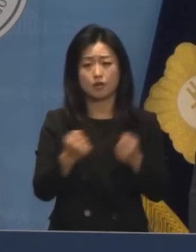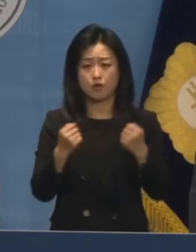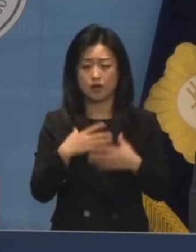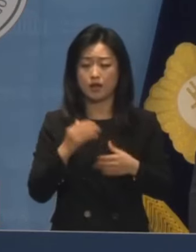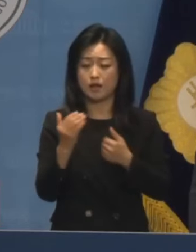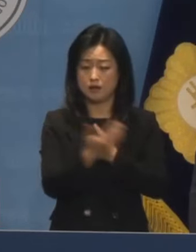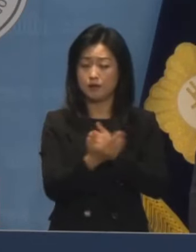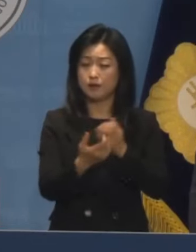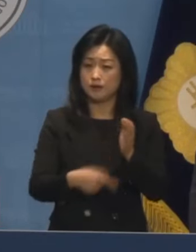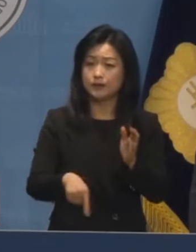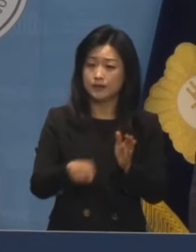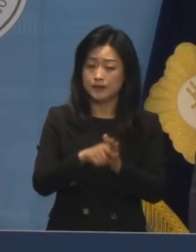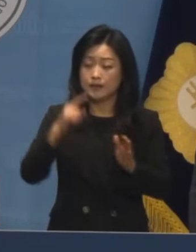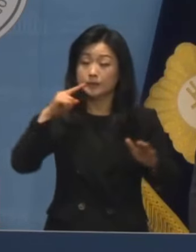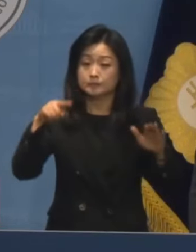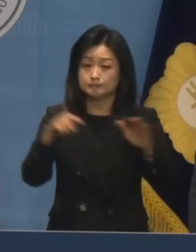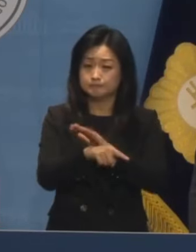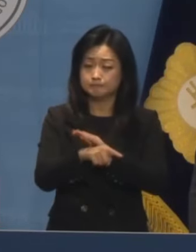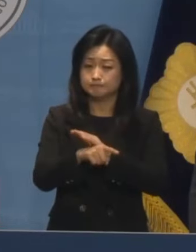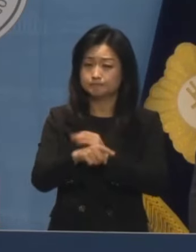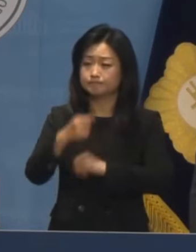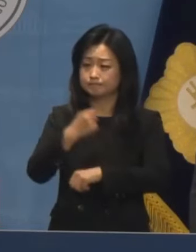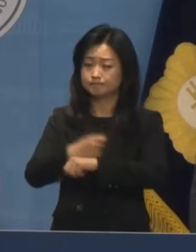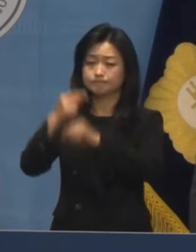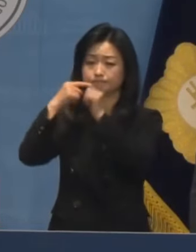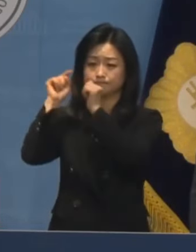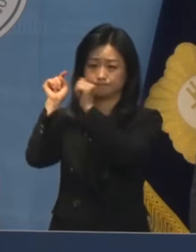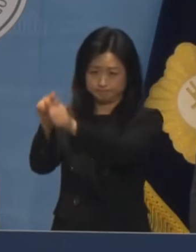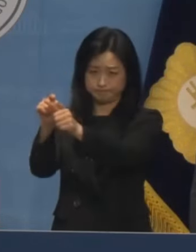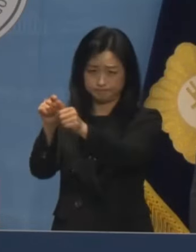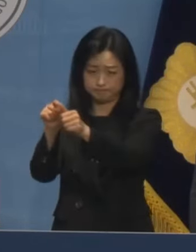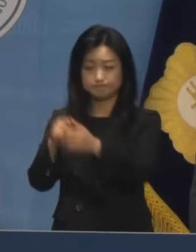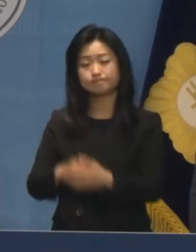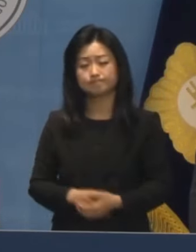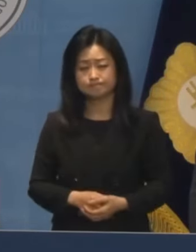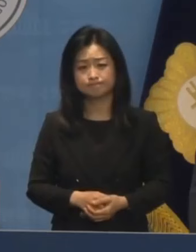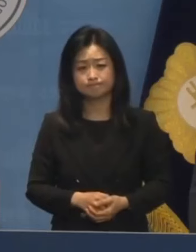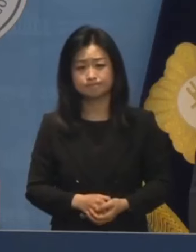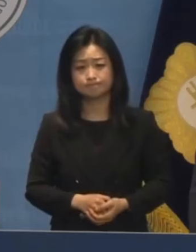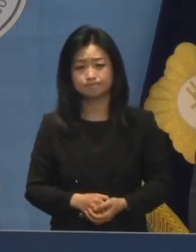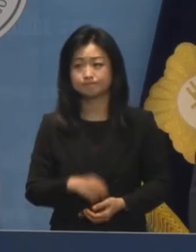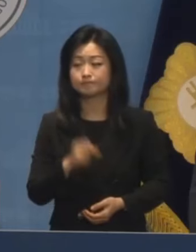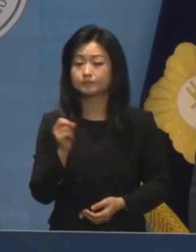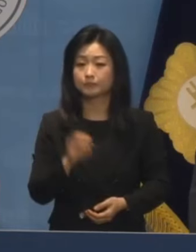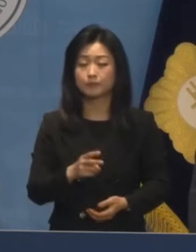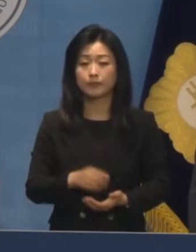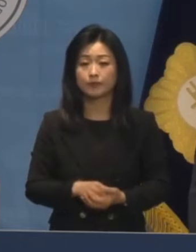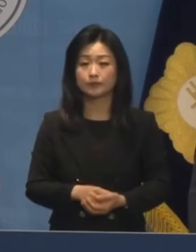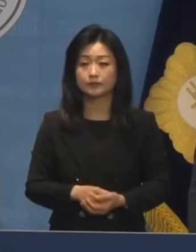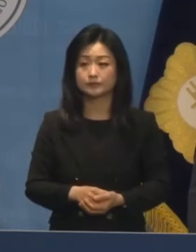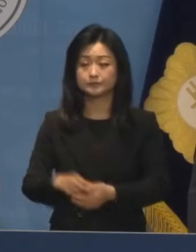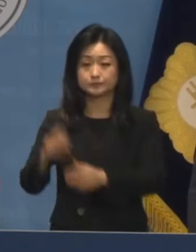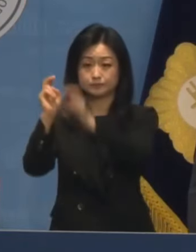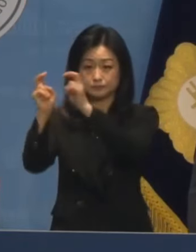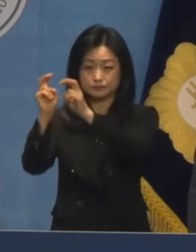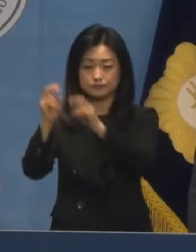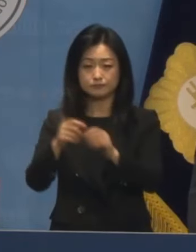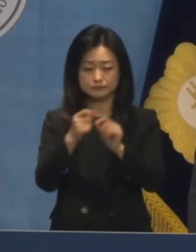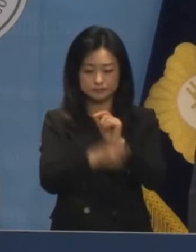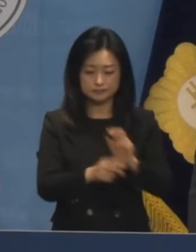안전을 위한 조치를 즉각 취하기 바랍니다 어 원천과 하충